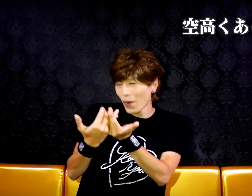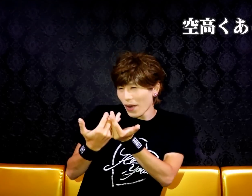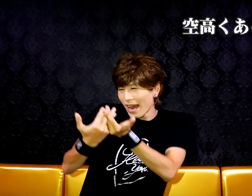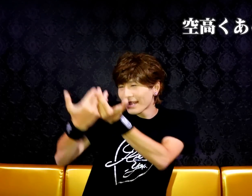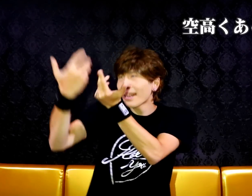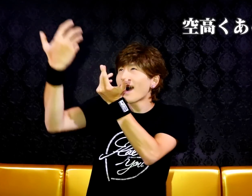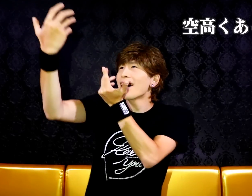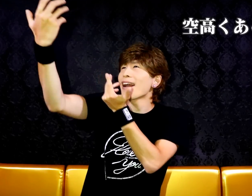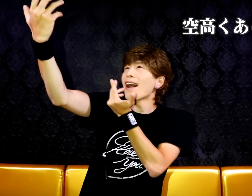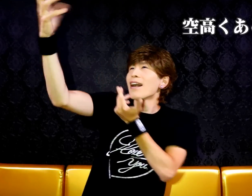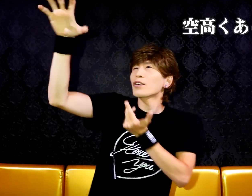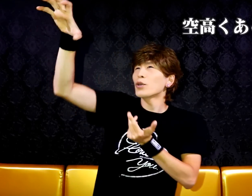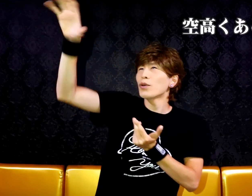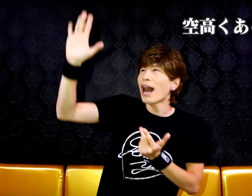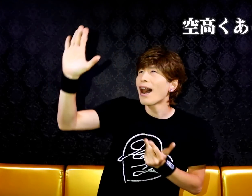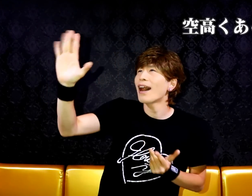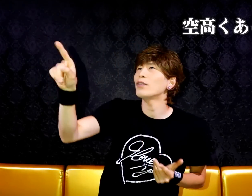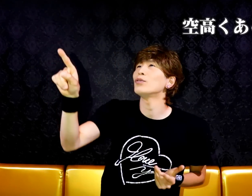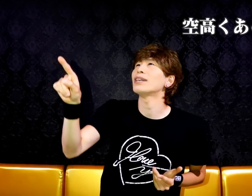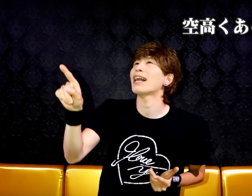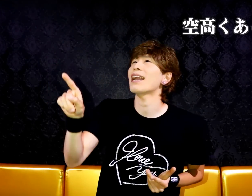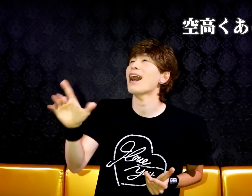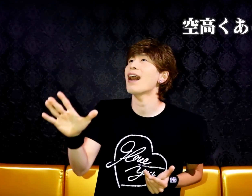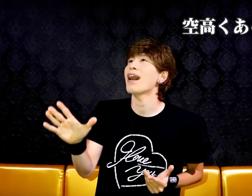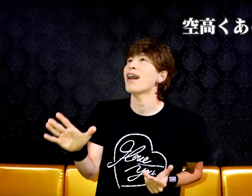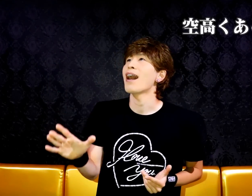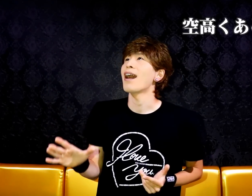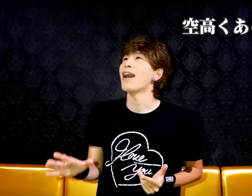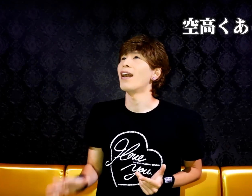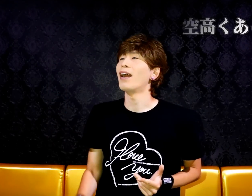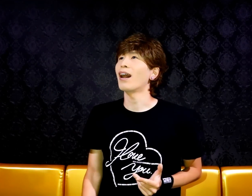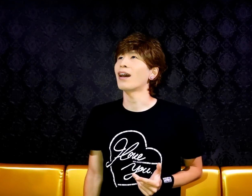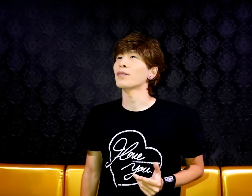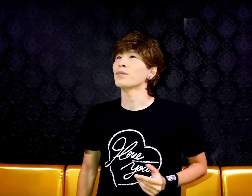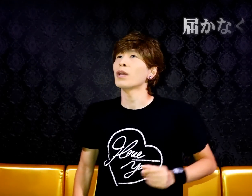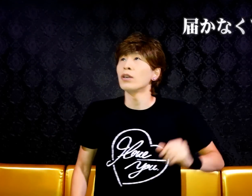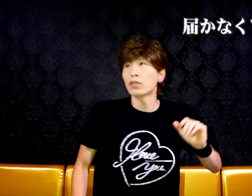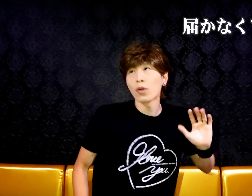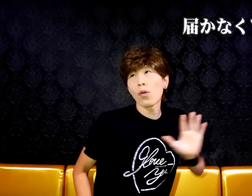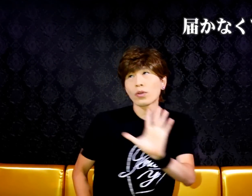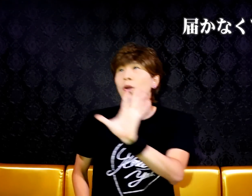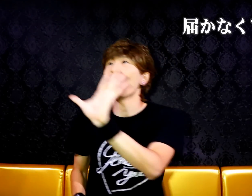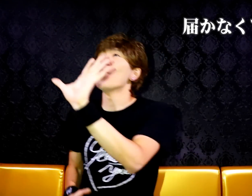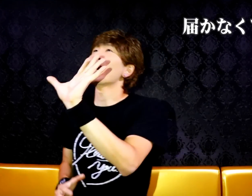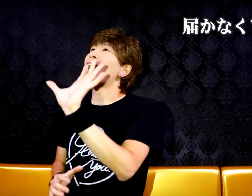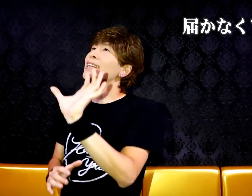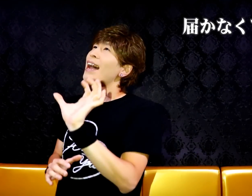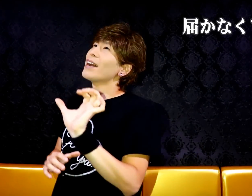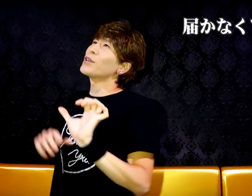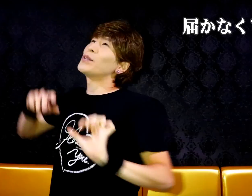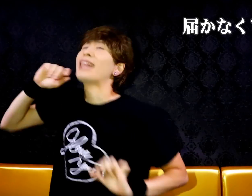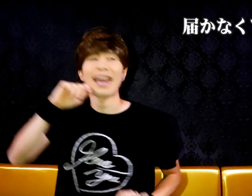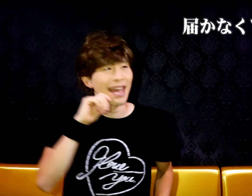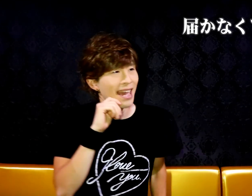空高くあるから、届かなく